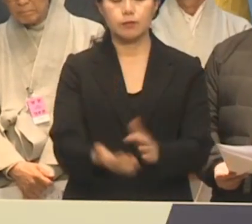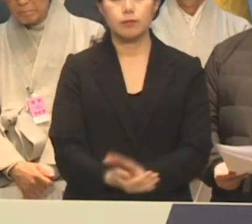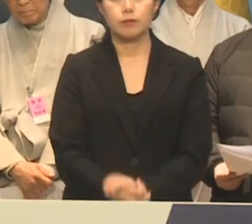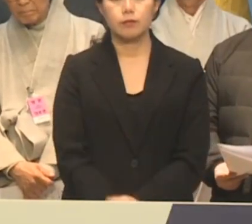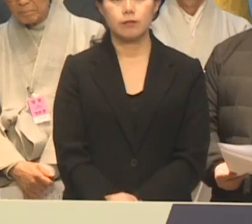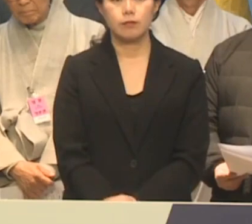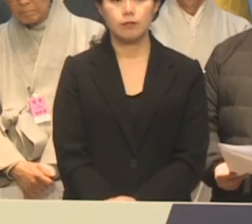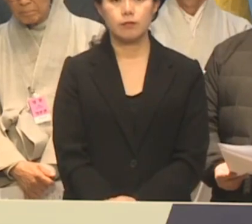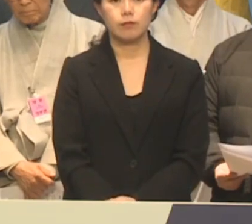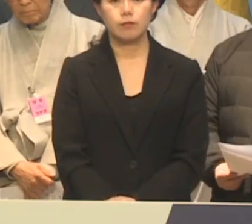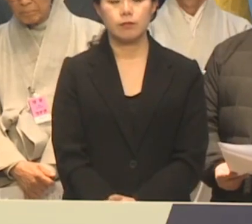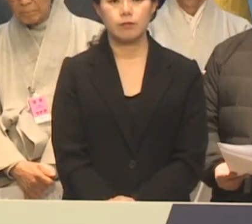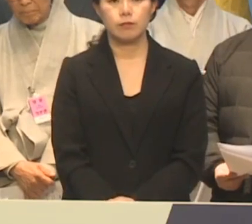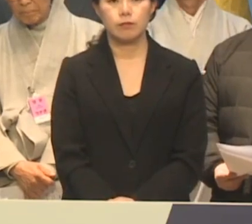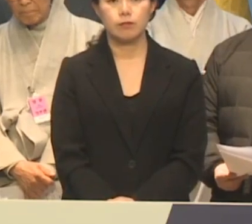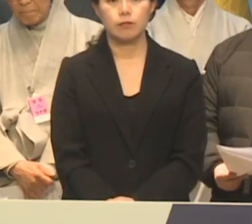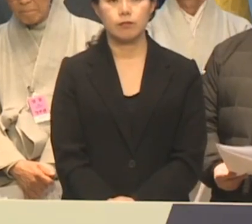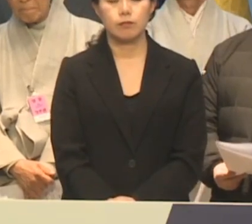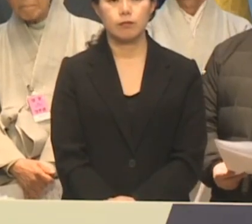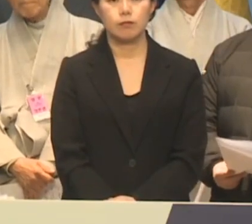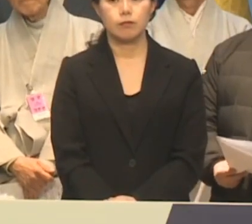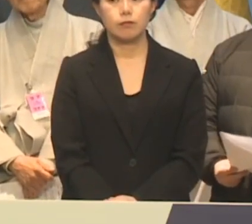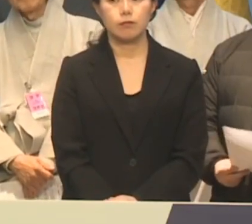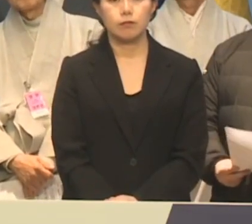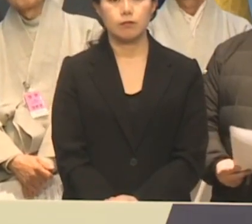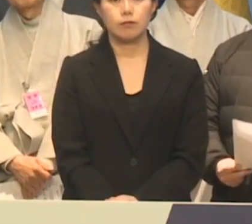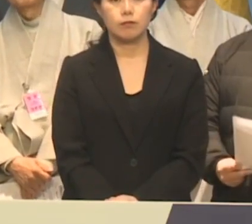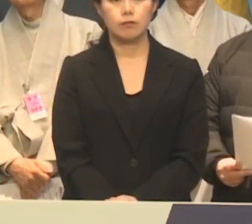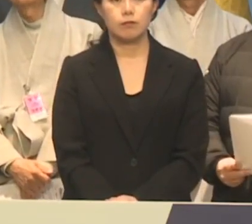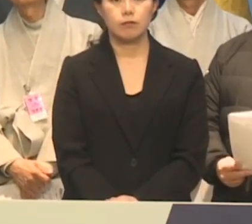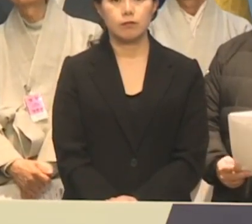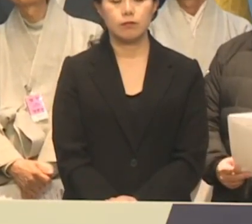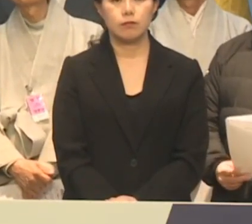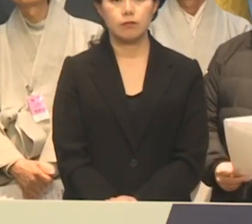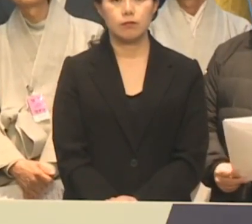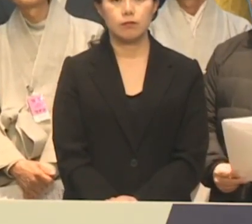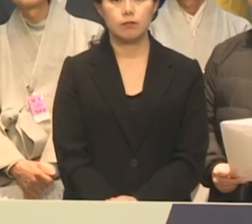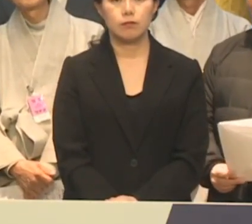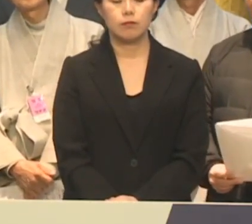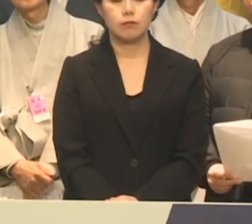것으로 기자회견을 시작하려고 합니다.